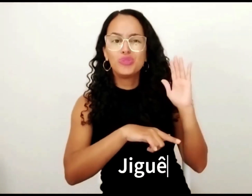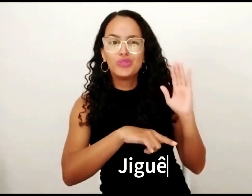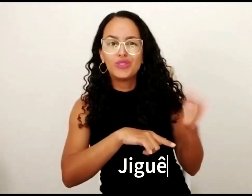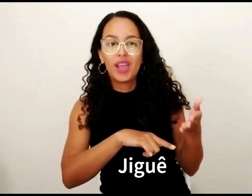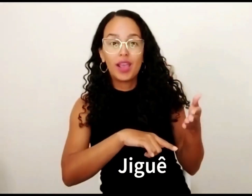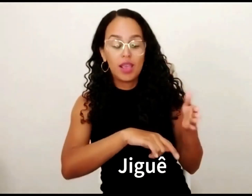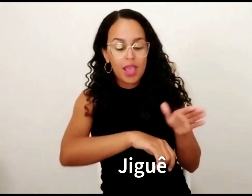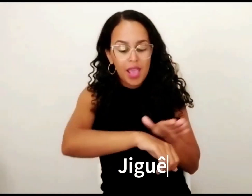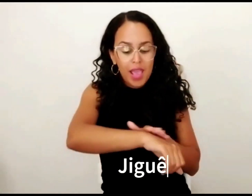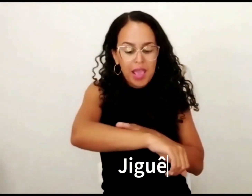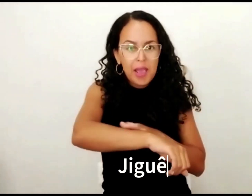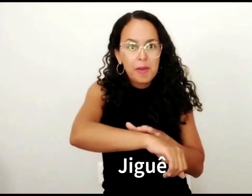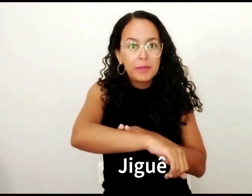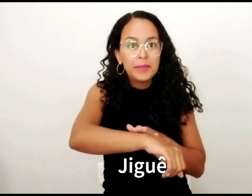Nanape.